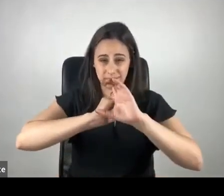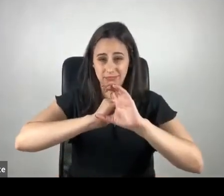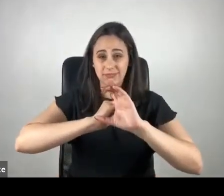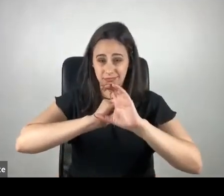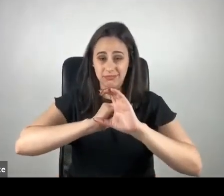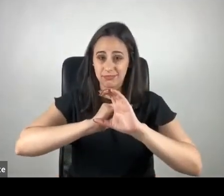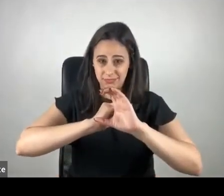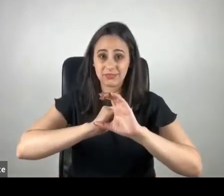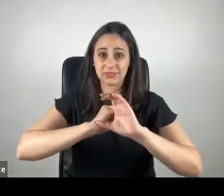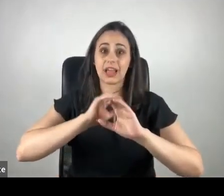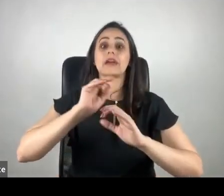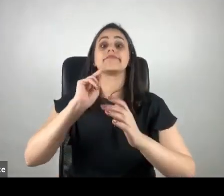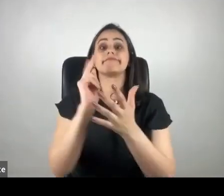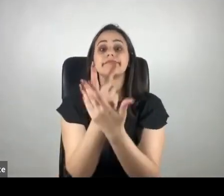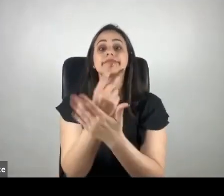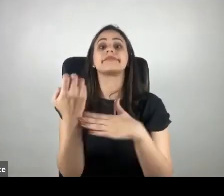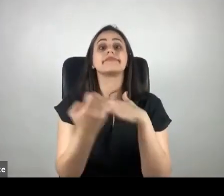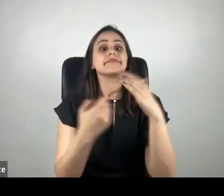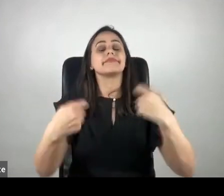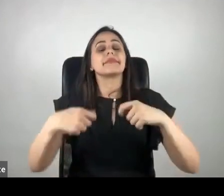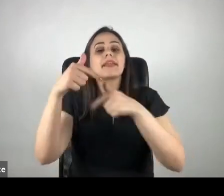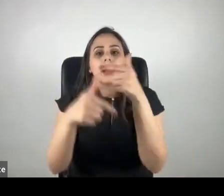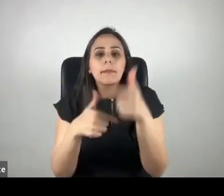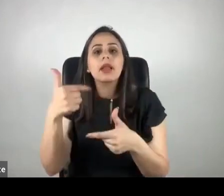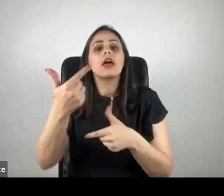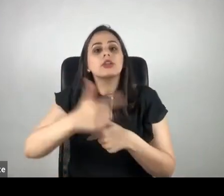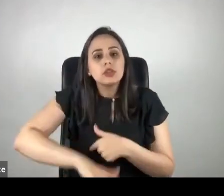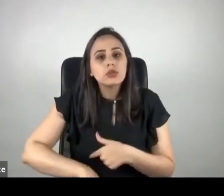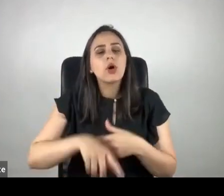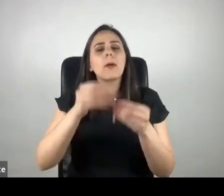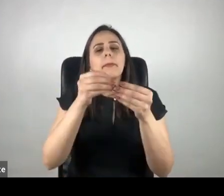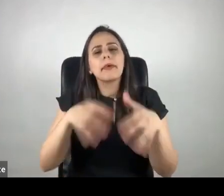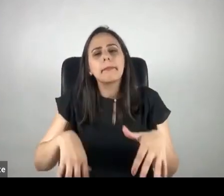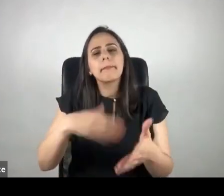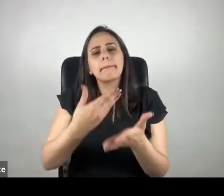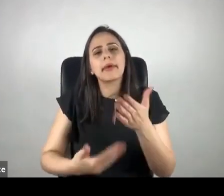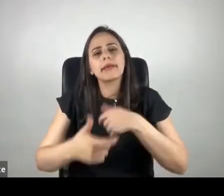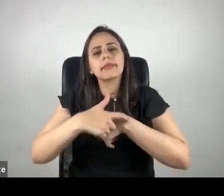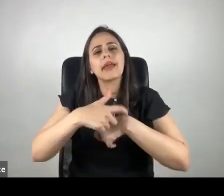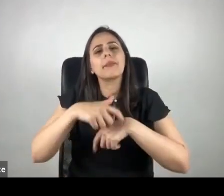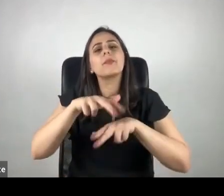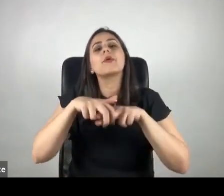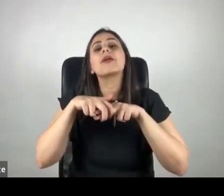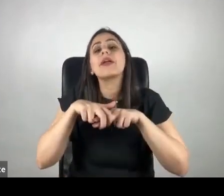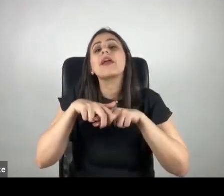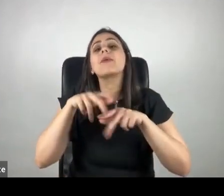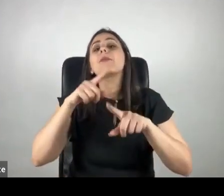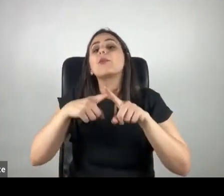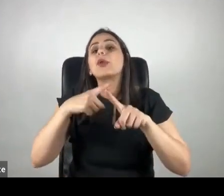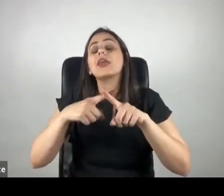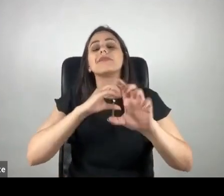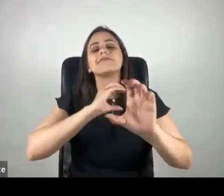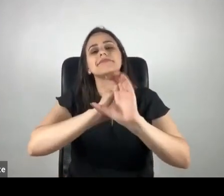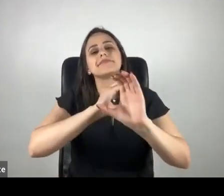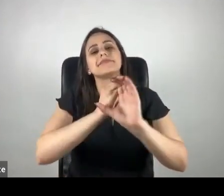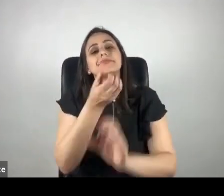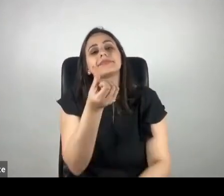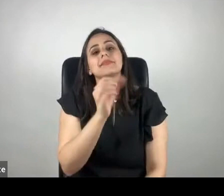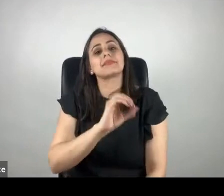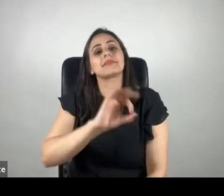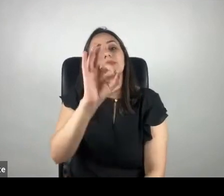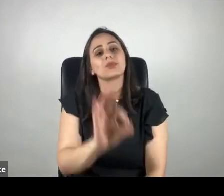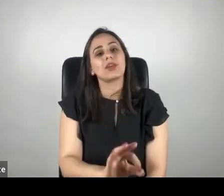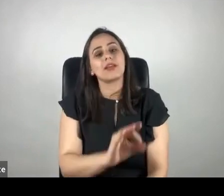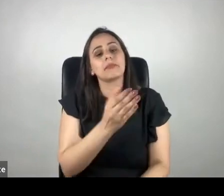do retrabalho nas empresas, do desperdício, é falha de comunicação. 60%. E você